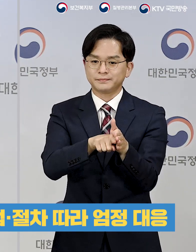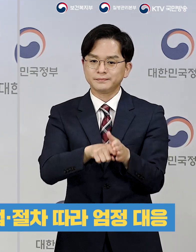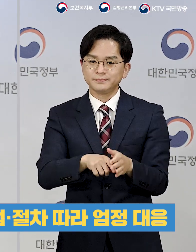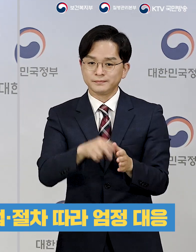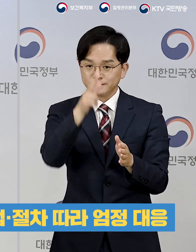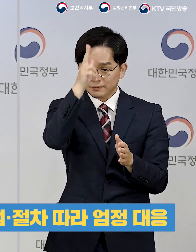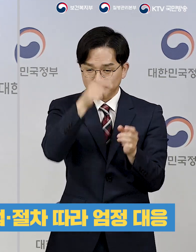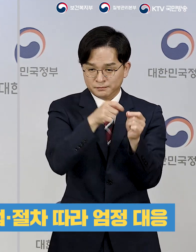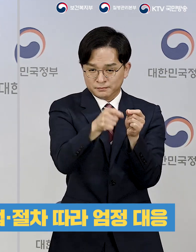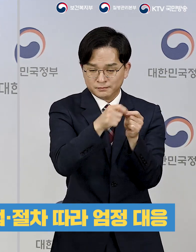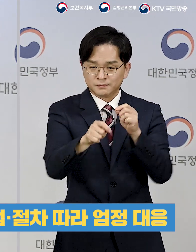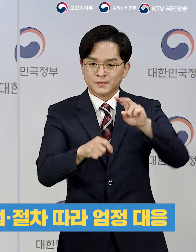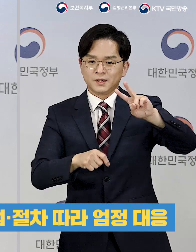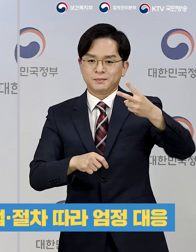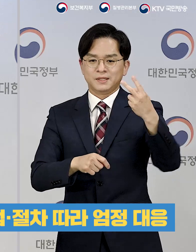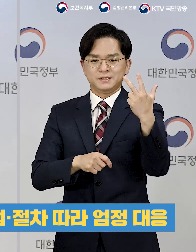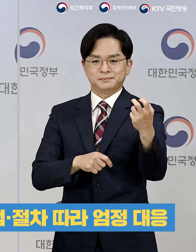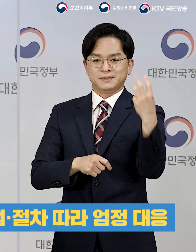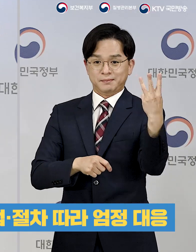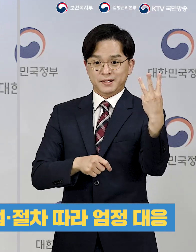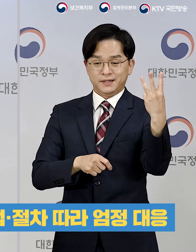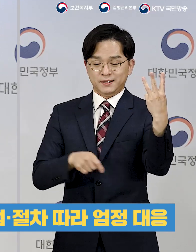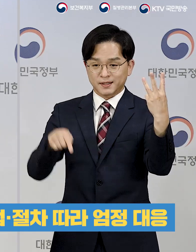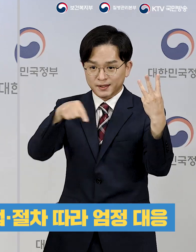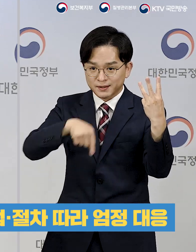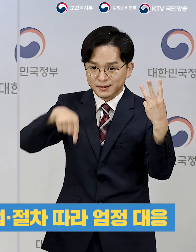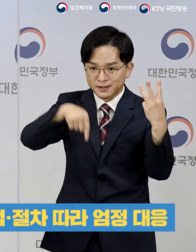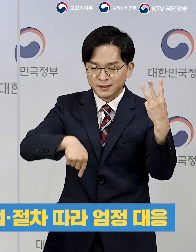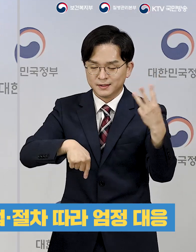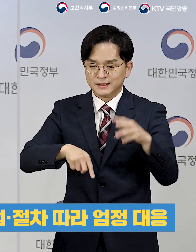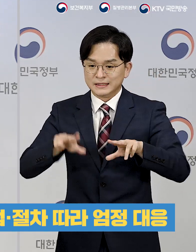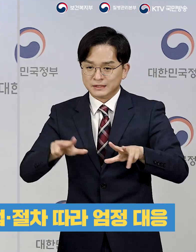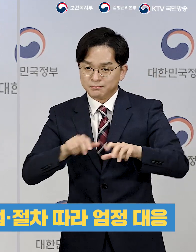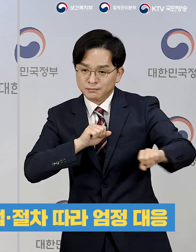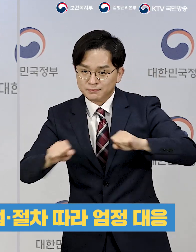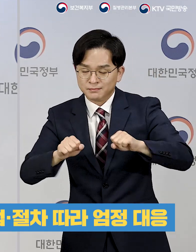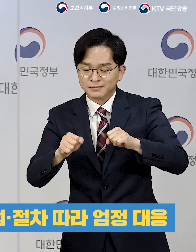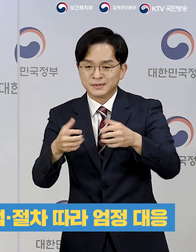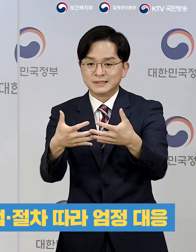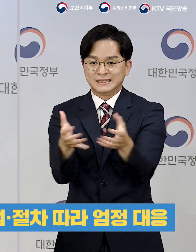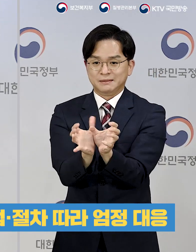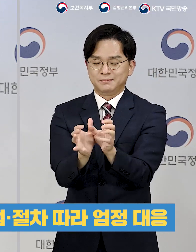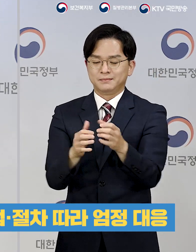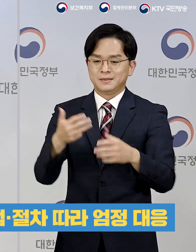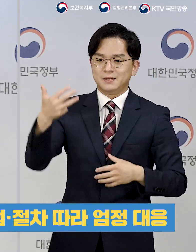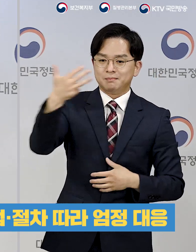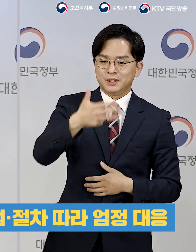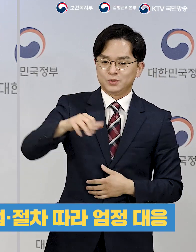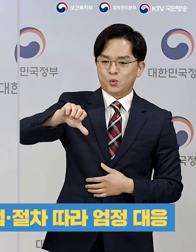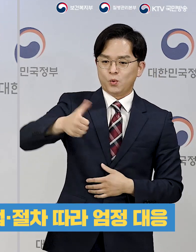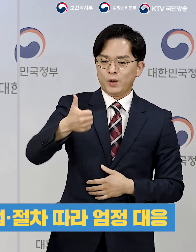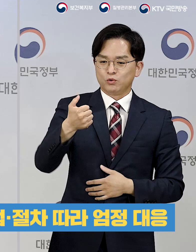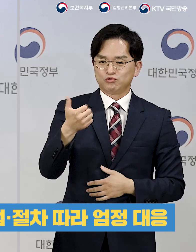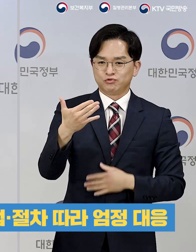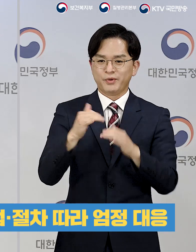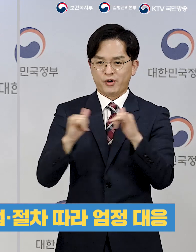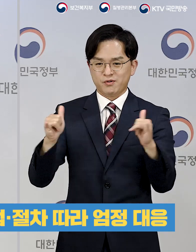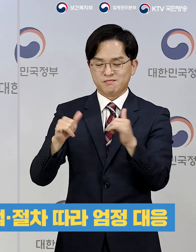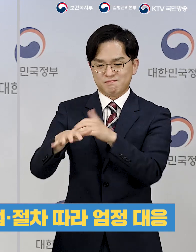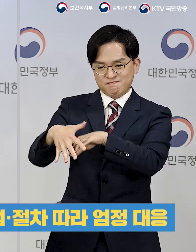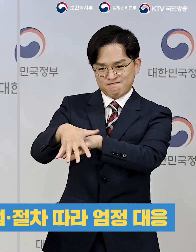경찰청은 그동안 코로나19 확산 방지를 위해 273개 경찰 관서에 신속